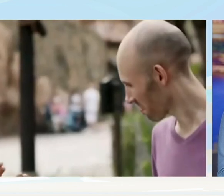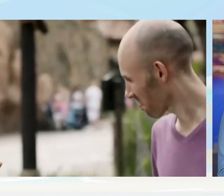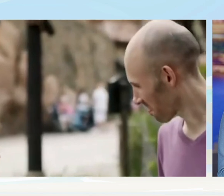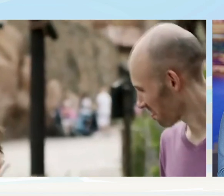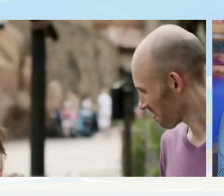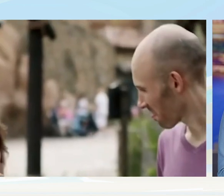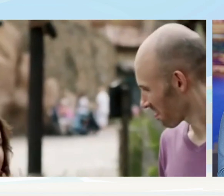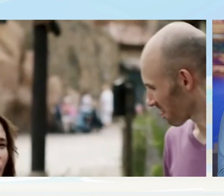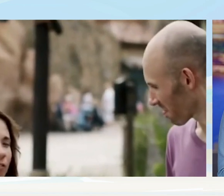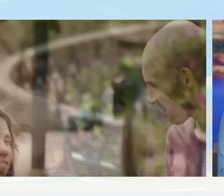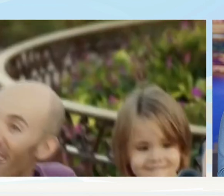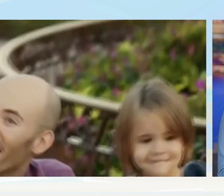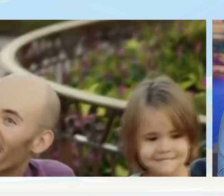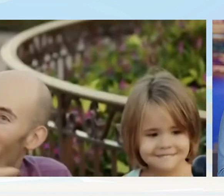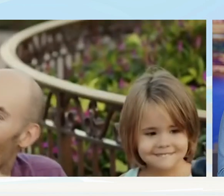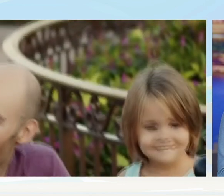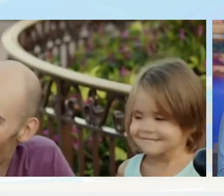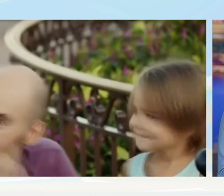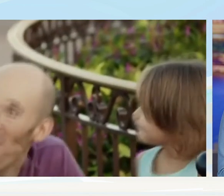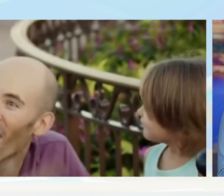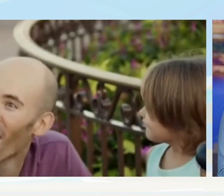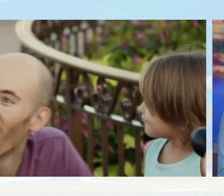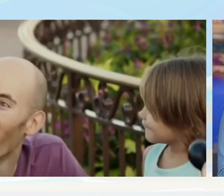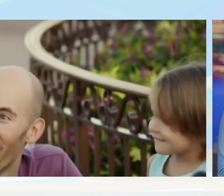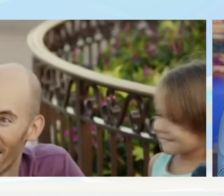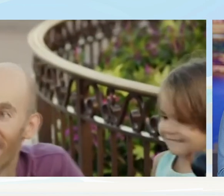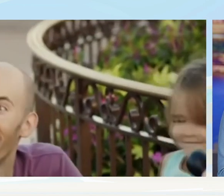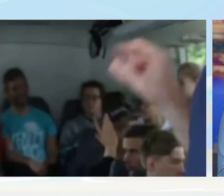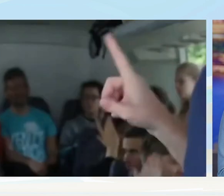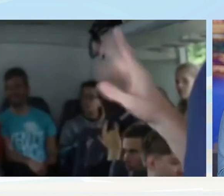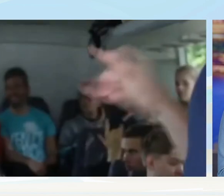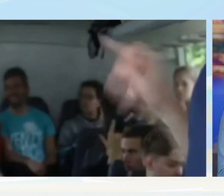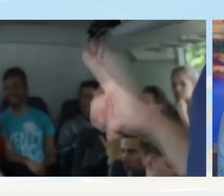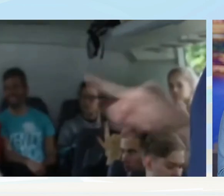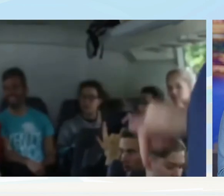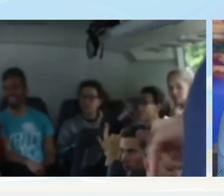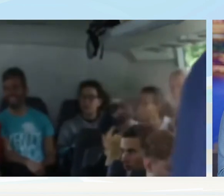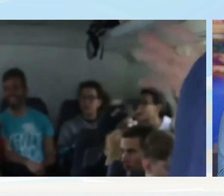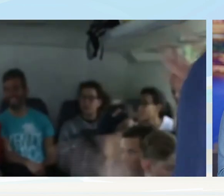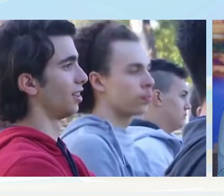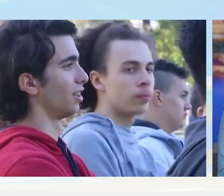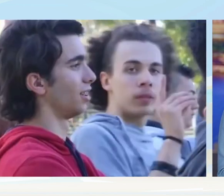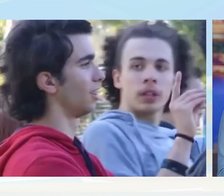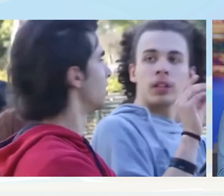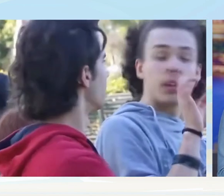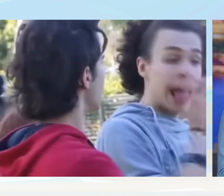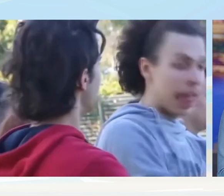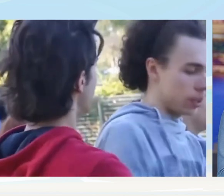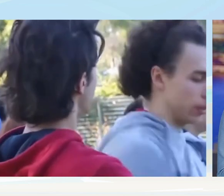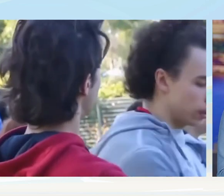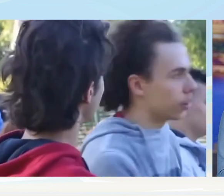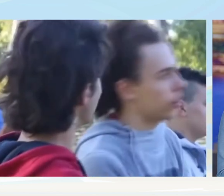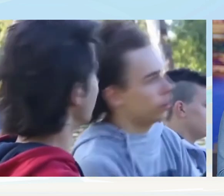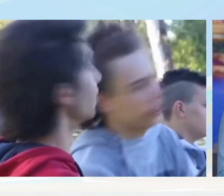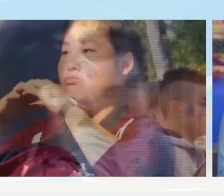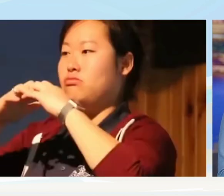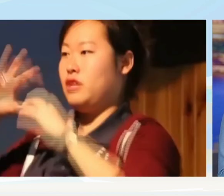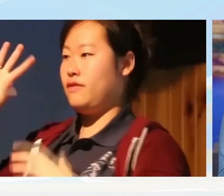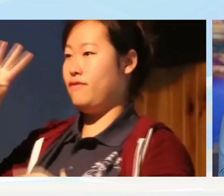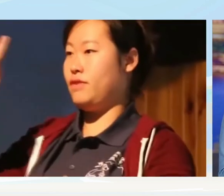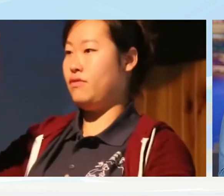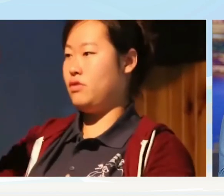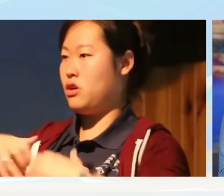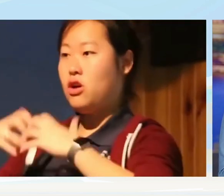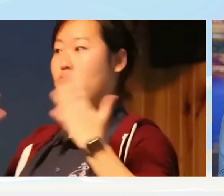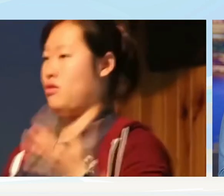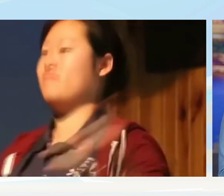مفيش، يعني احنا لو عملنا سيرش وحضرتك دورت مش هتلاقي ان في شخص بعينه هو اللي اخترع لغة الإشارة، ولكن العلماء